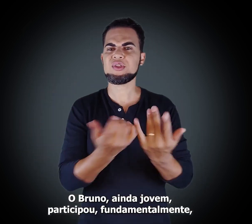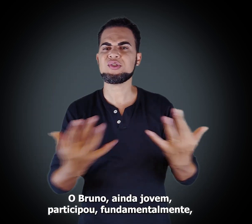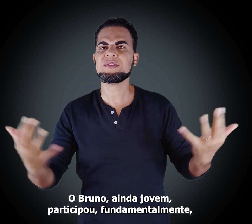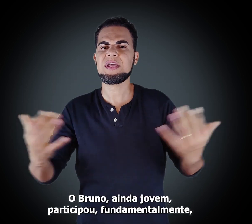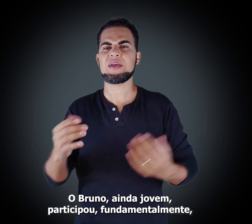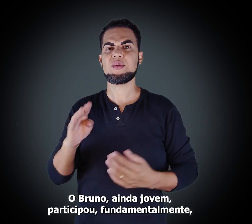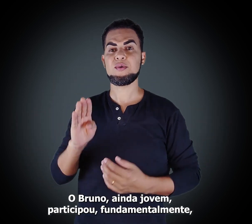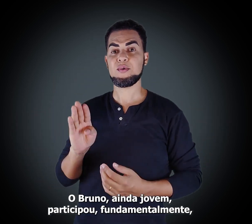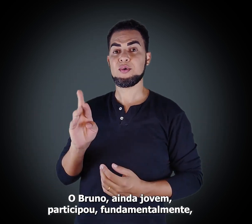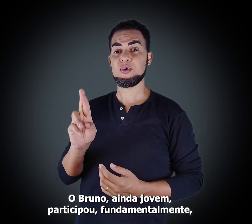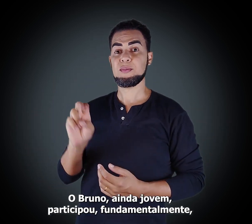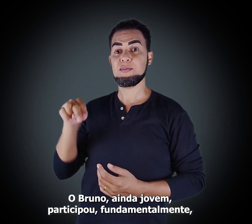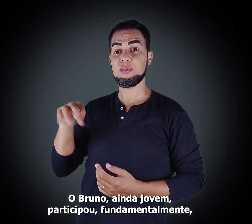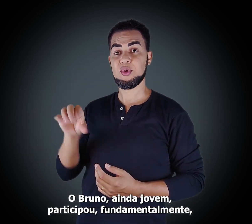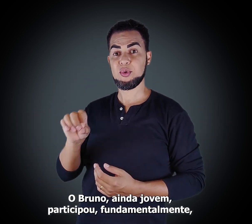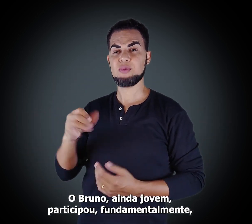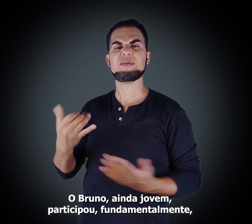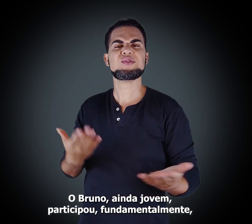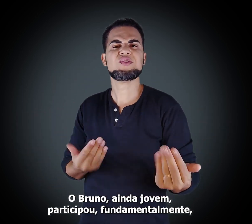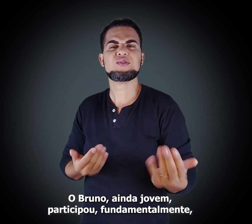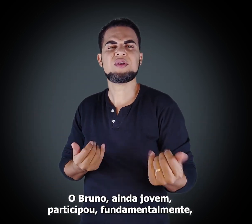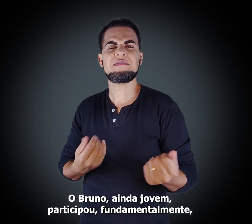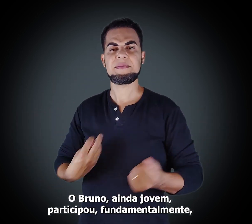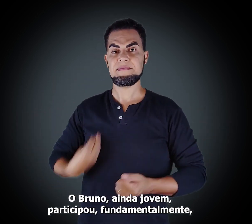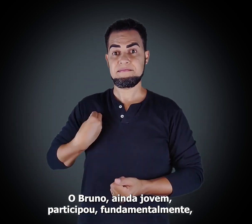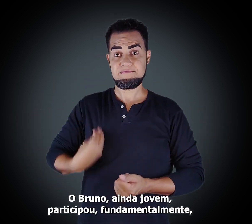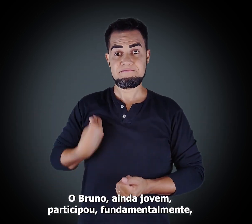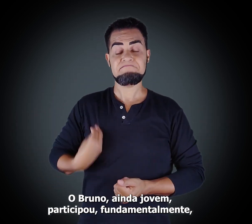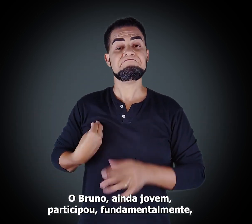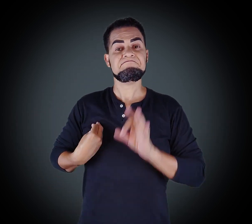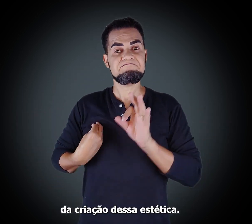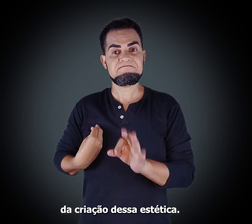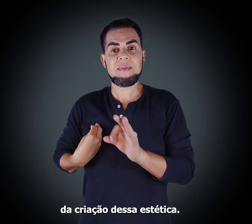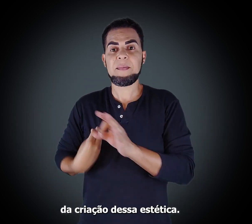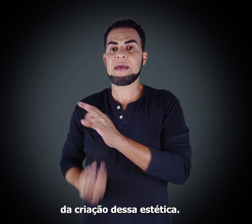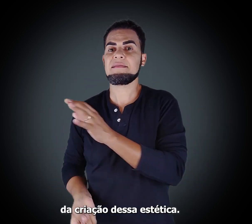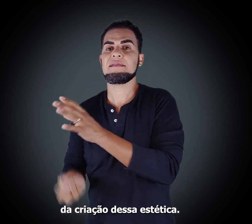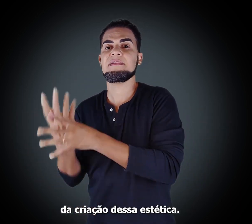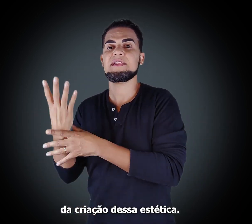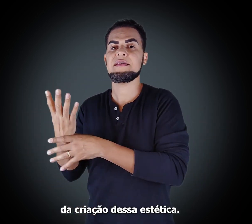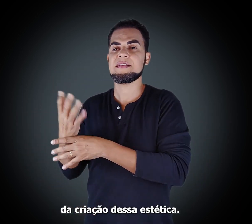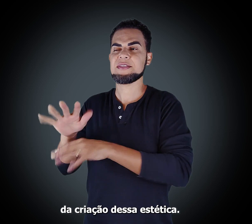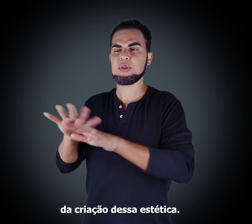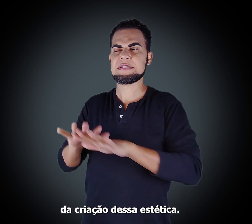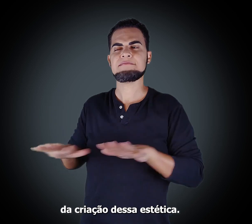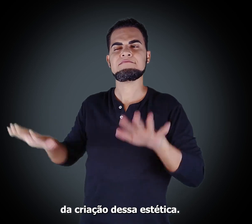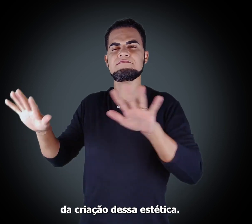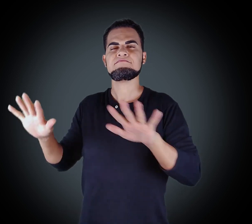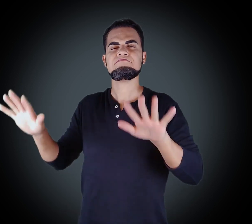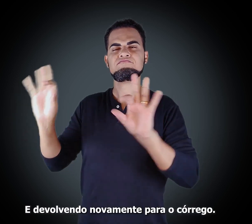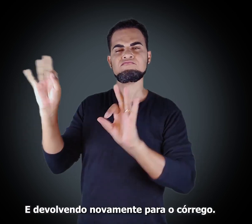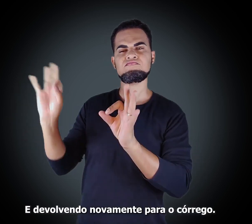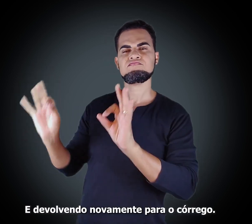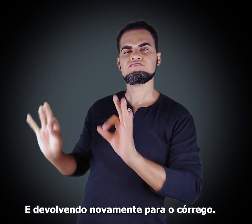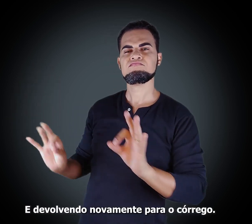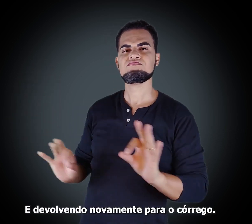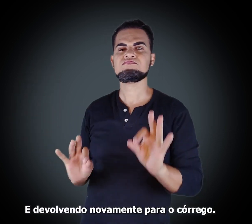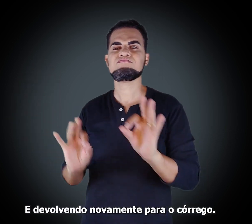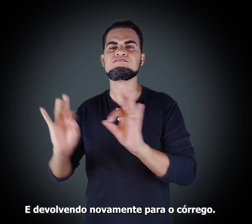O Bruno, ainda jovem, participou fundamentalmente da criação dessa estética